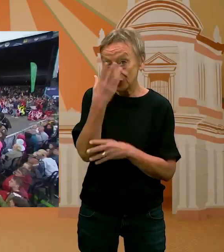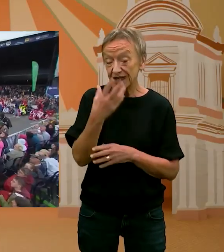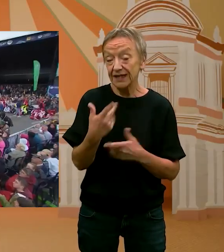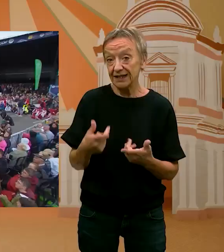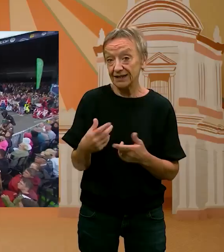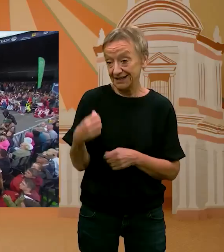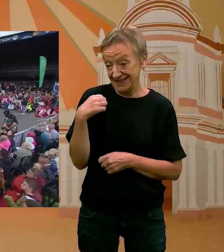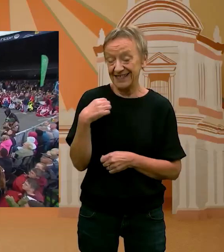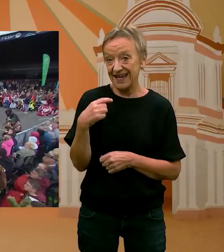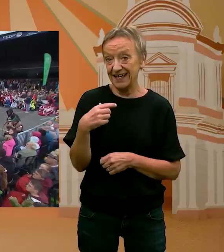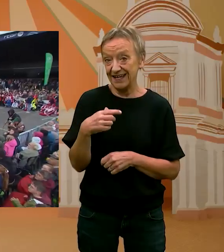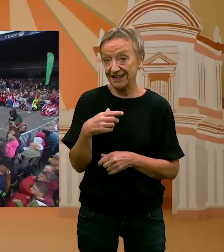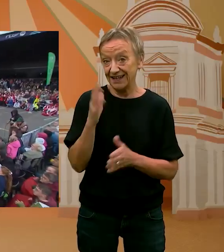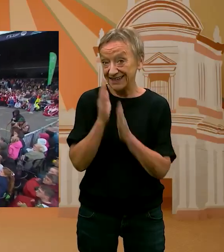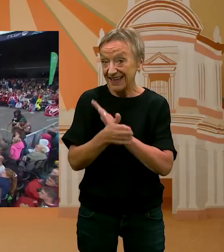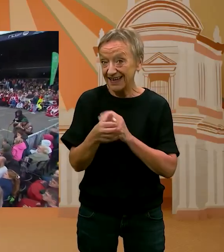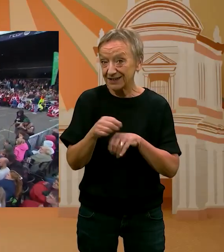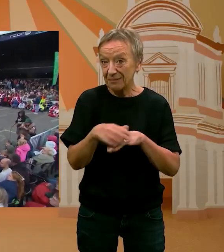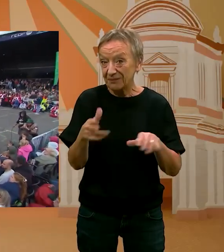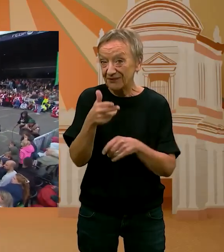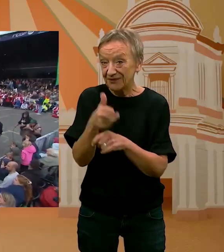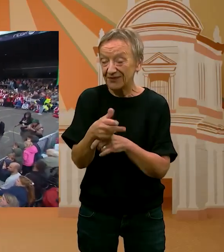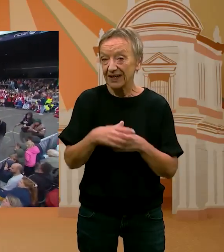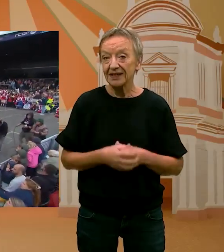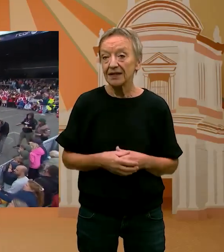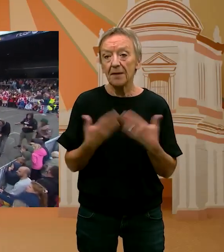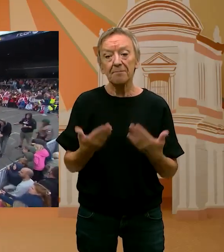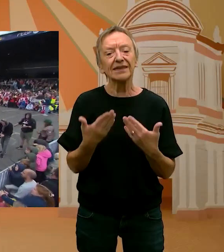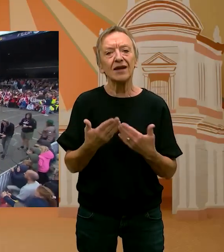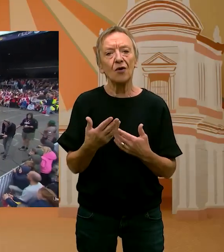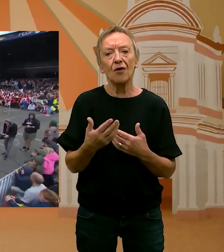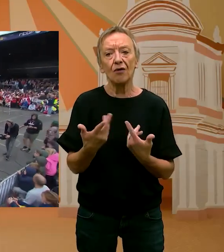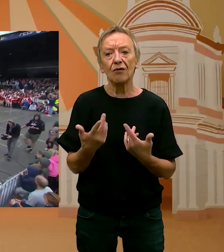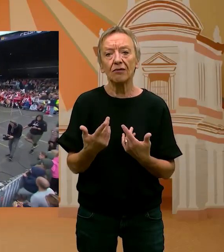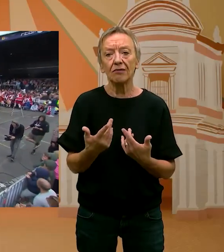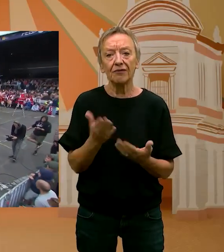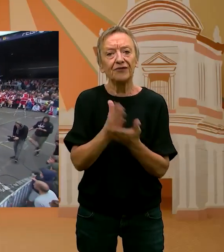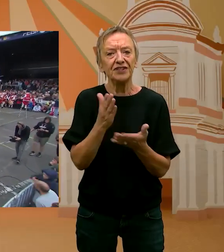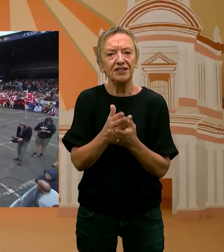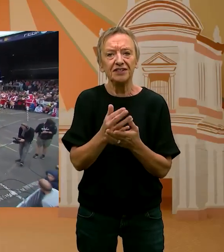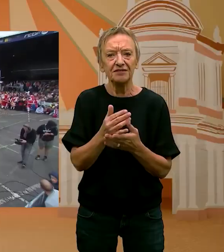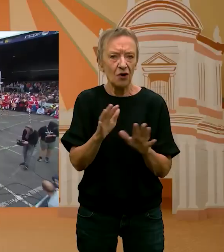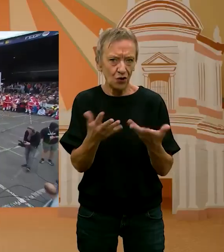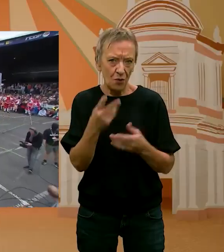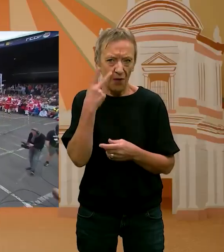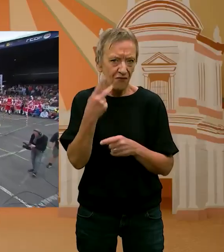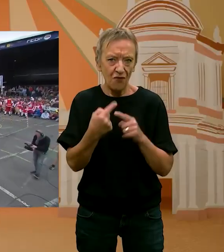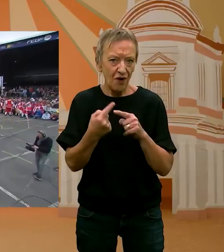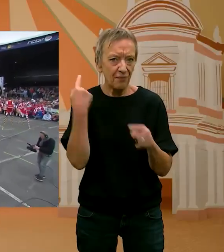Quel combat. Allez, on est quelques heures après la joute. Ton regard sur ton parcours d'hier. C'était un moment incroyable. Je ne pensais